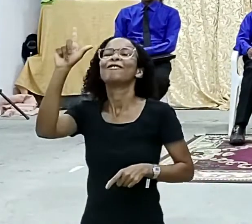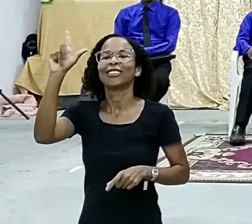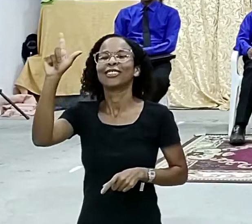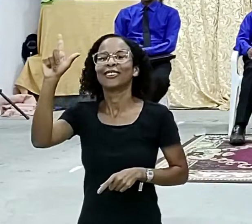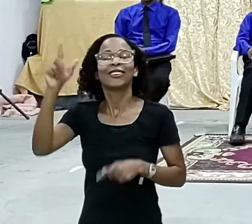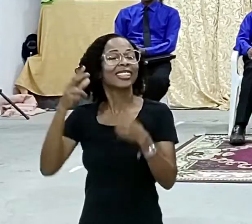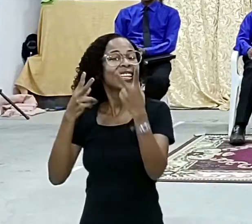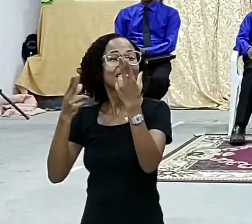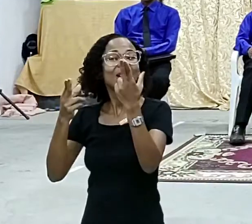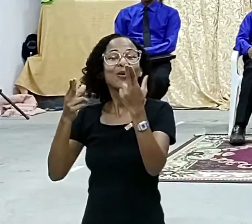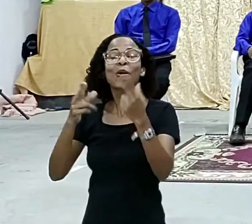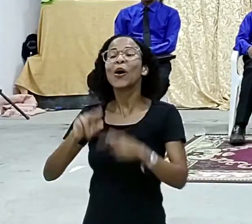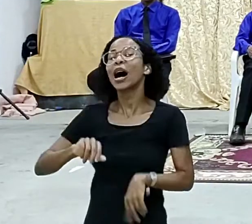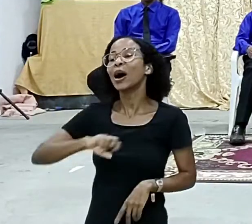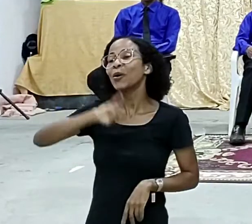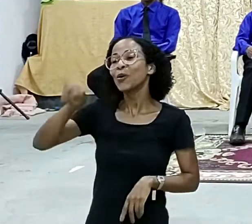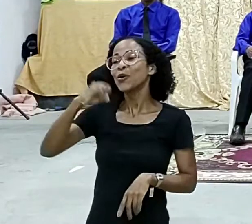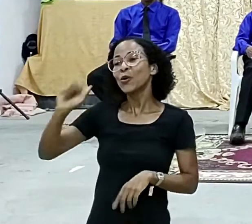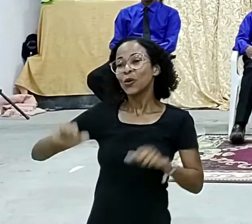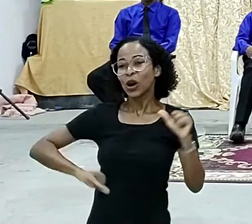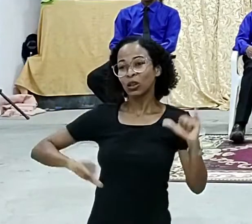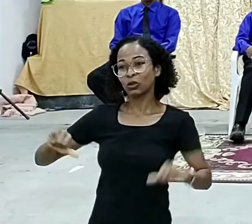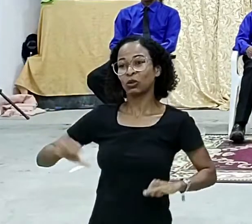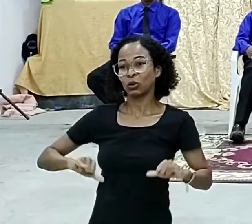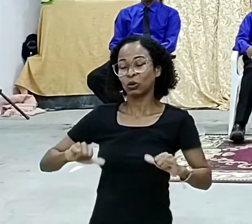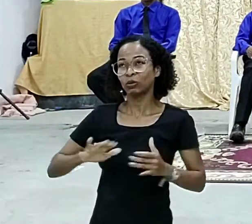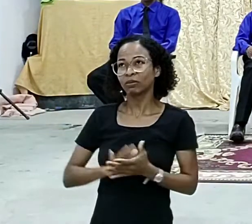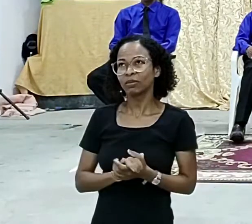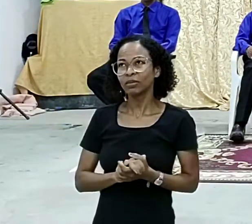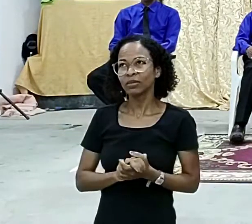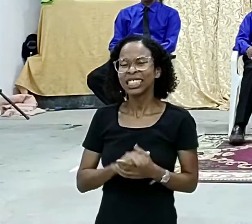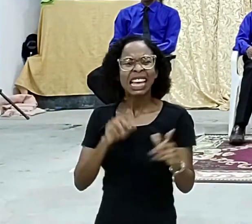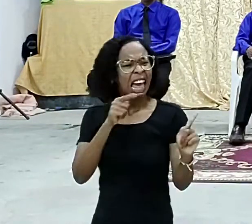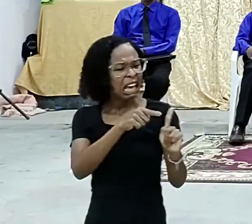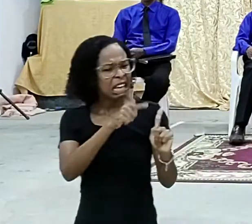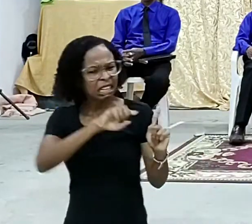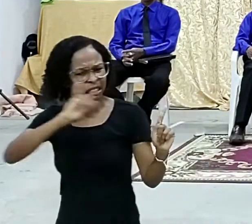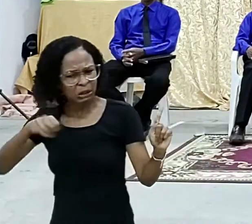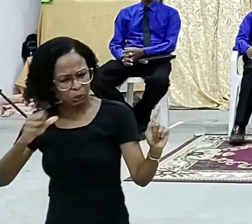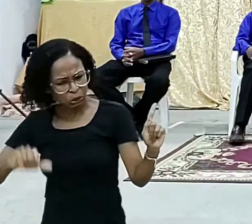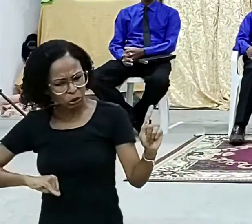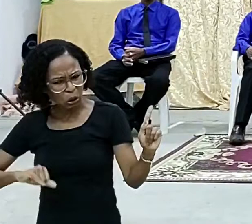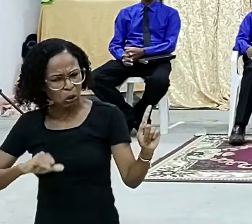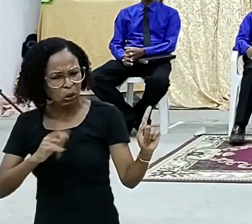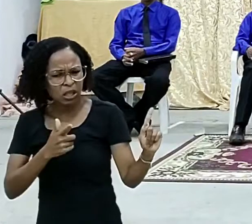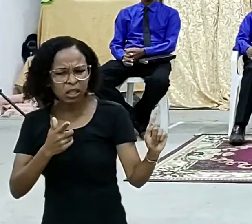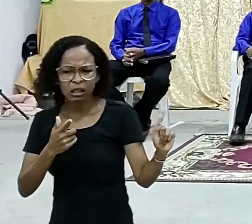Ele nem imaginava por que ele estava passando por aquilo,